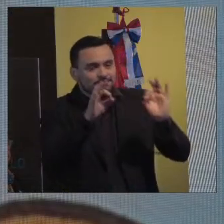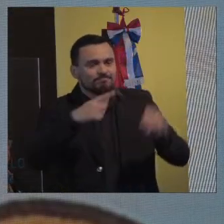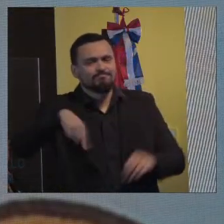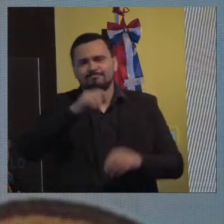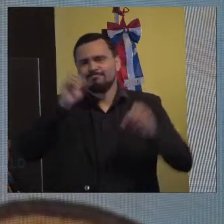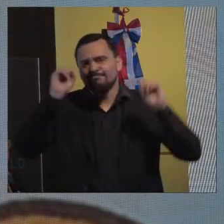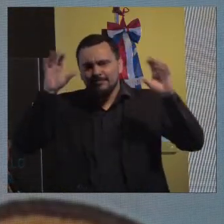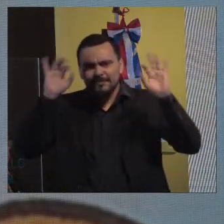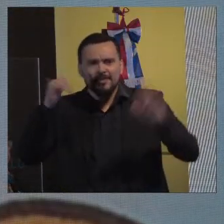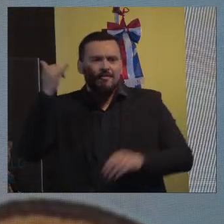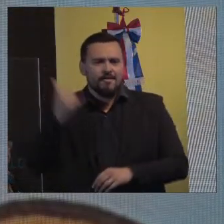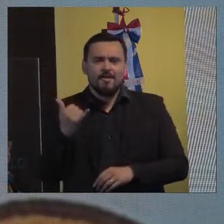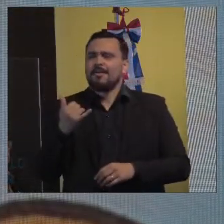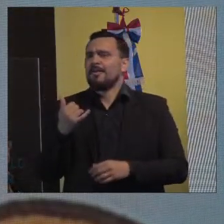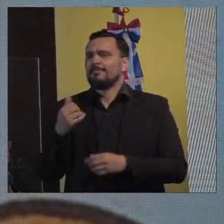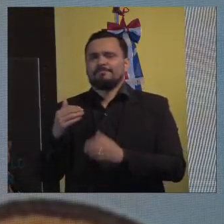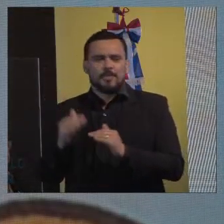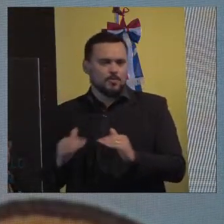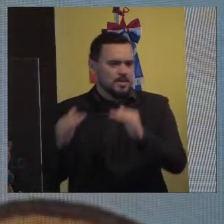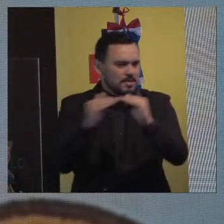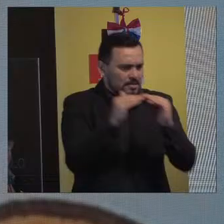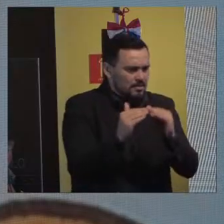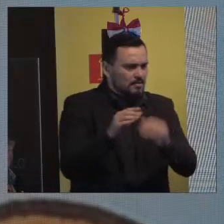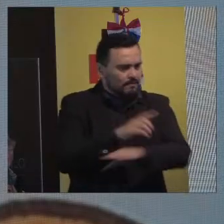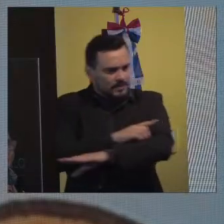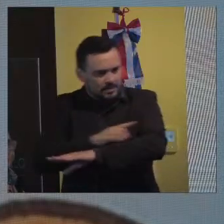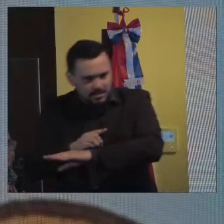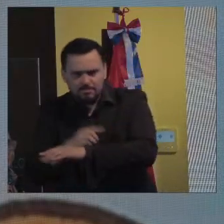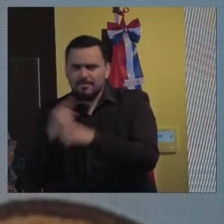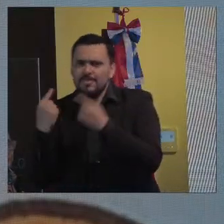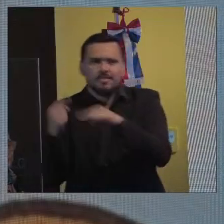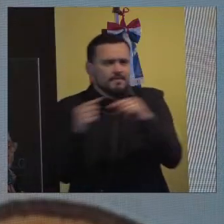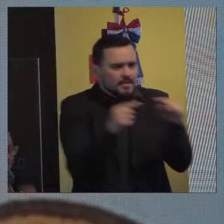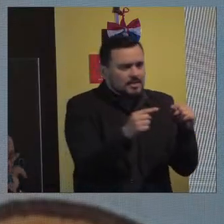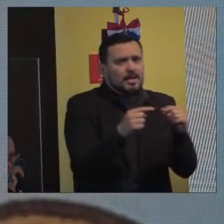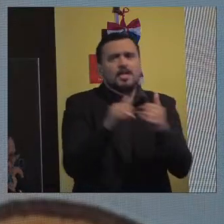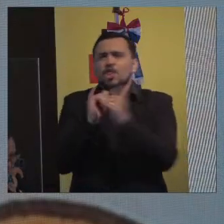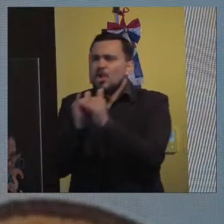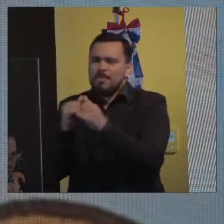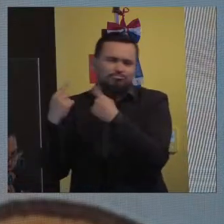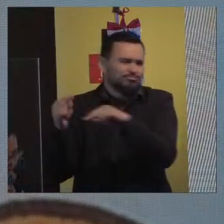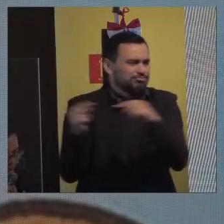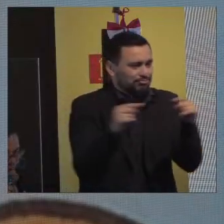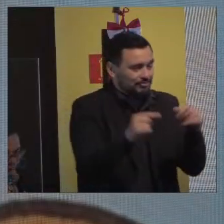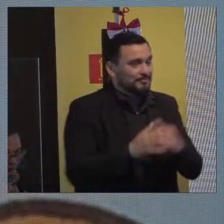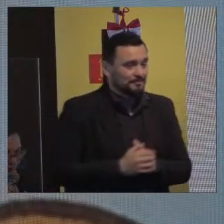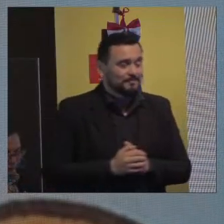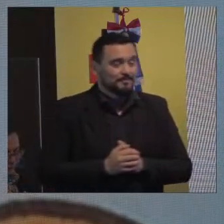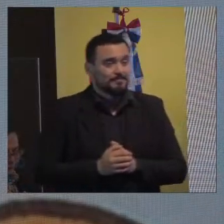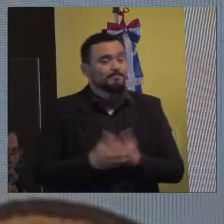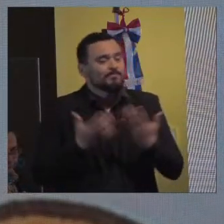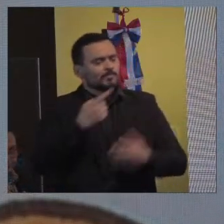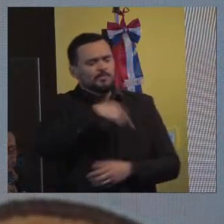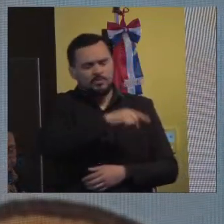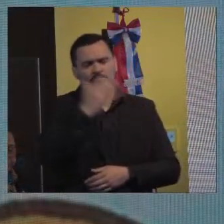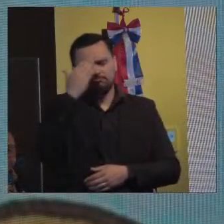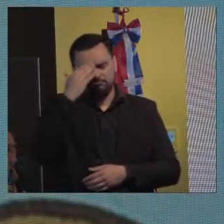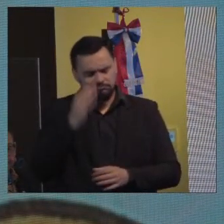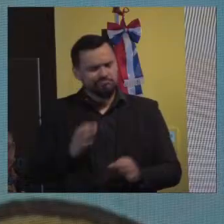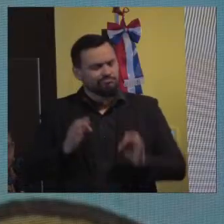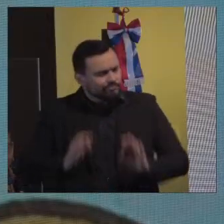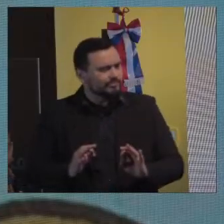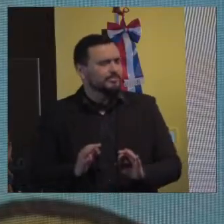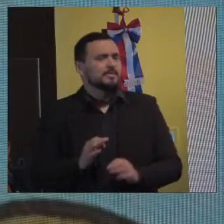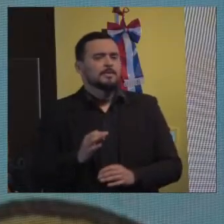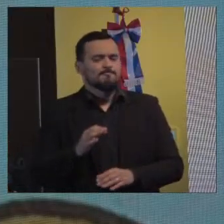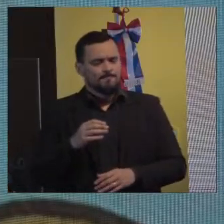la diversidad, la igualdad de derechos y la belleza de nuestras lenguas. Y lo hacemos convencidos de que cada paso